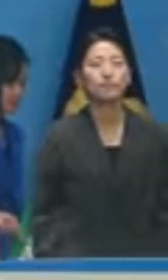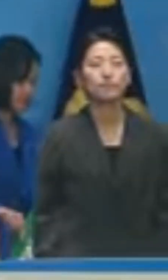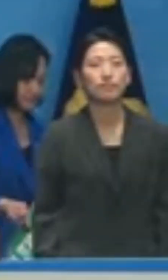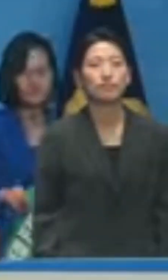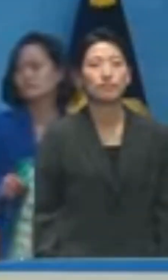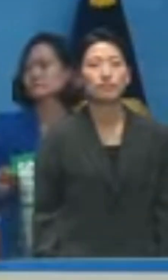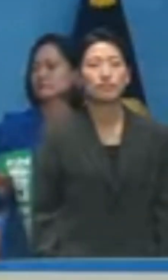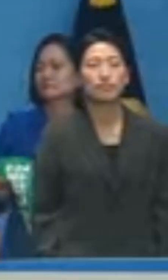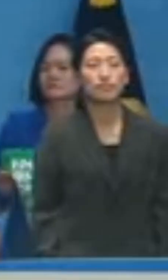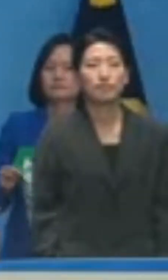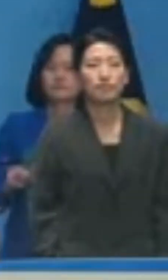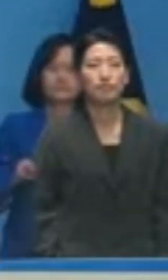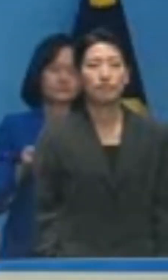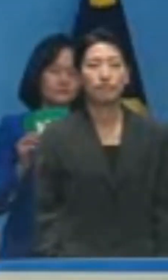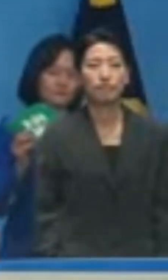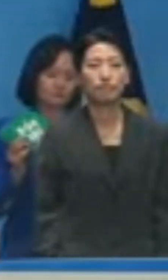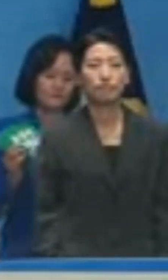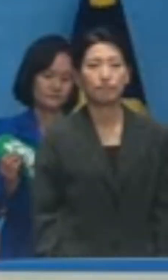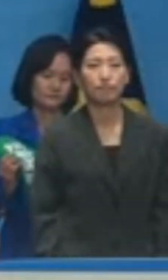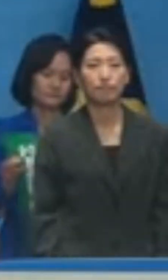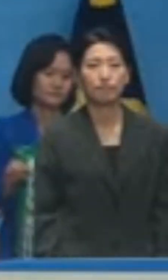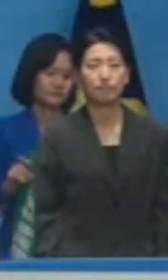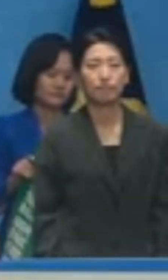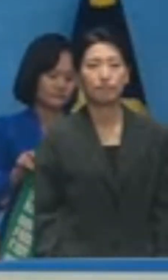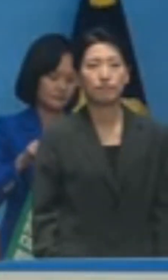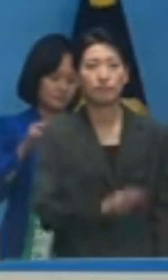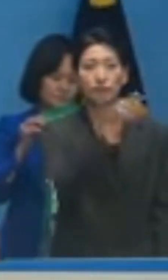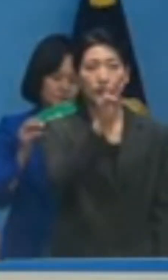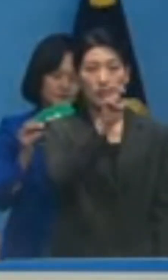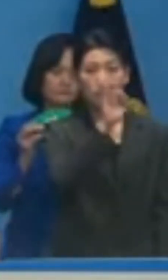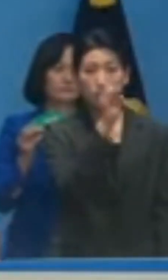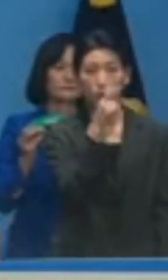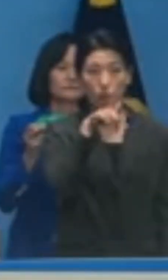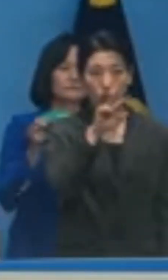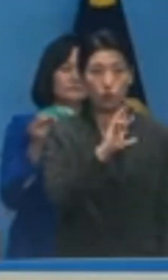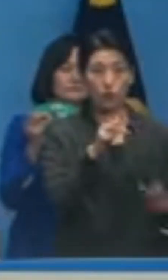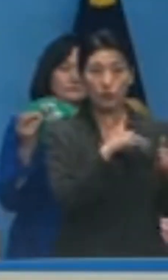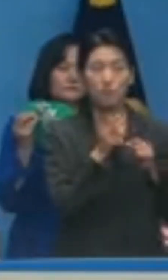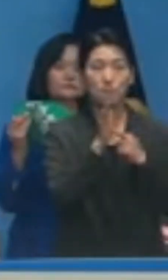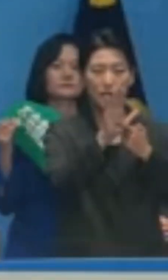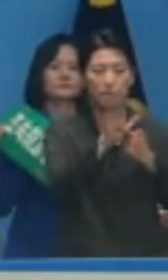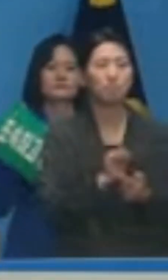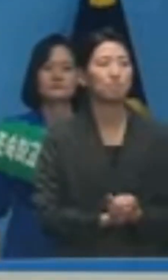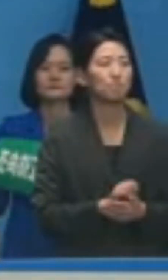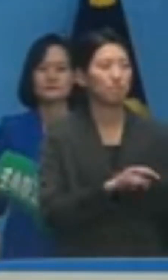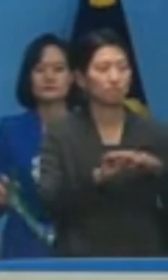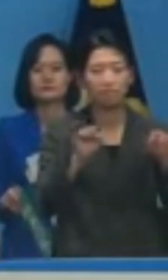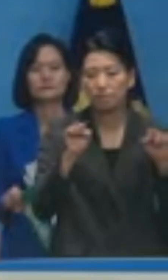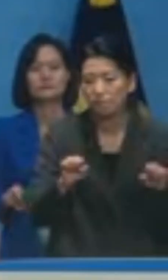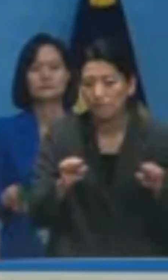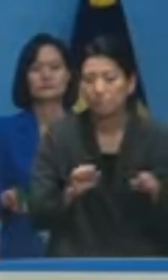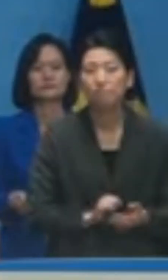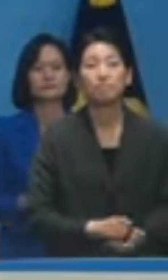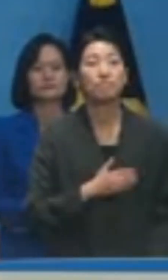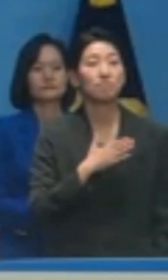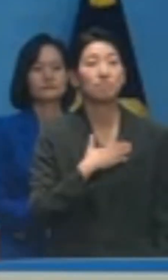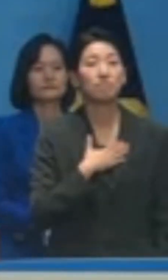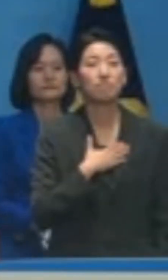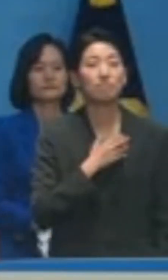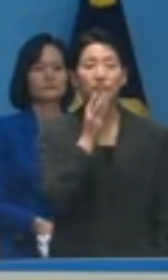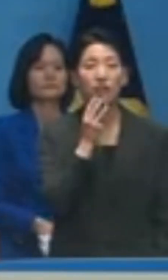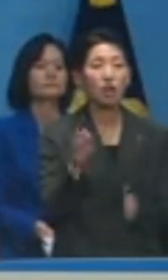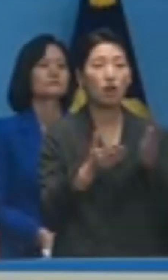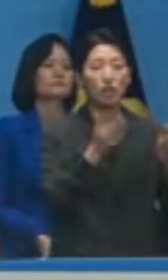예, 다음 순서는 이모교 국회의원께서 입장 표명이 있겠습니다. 네, 반갑습니다. 경기 광명갑 국회의원